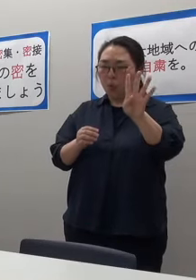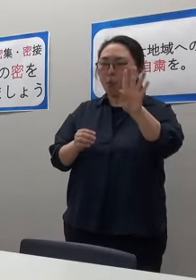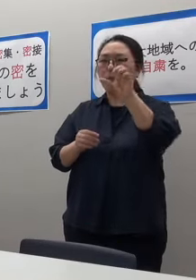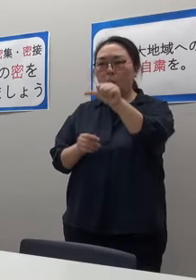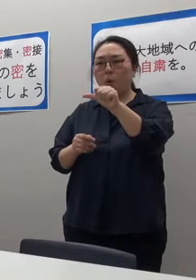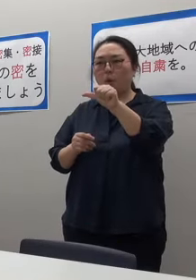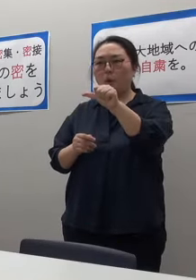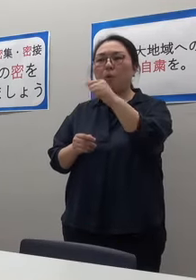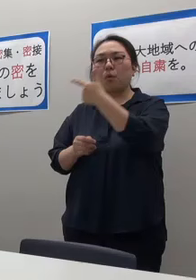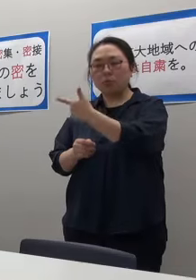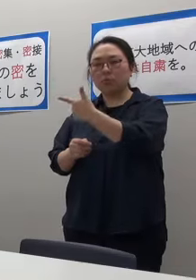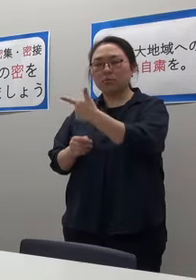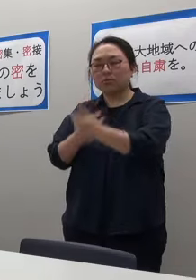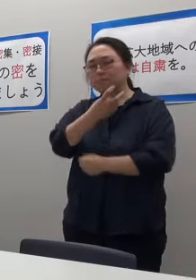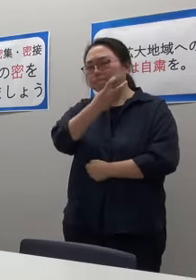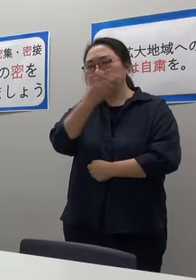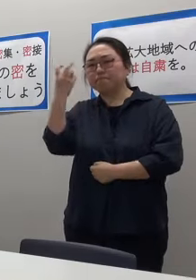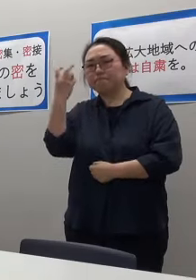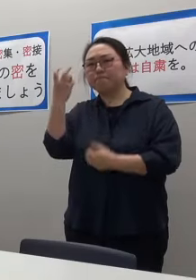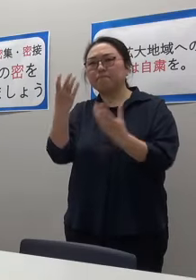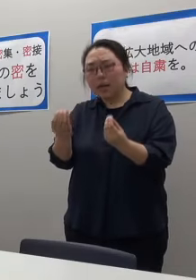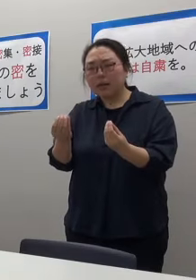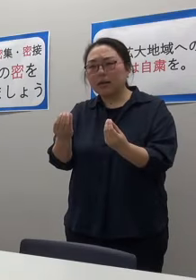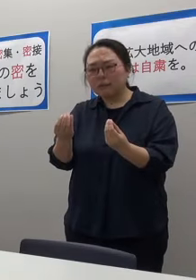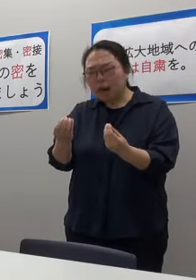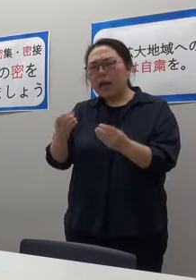ということは極めて、いわき市としてもですね、